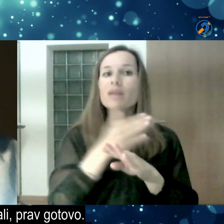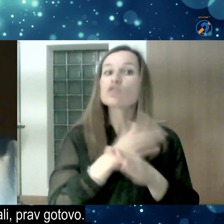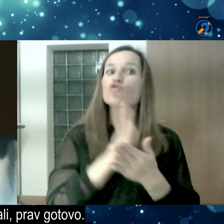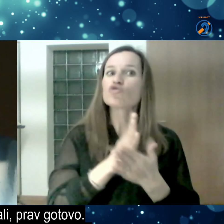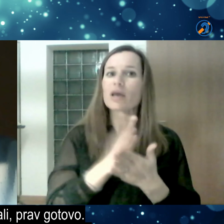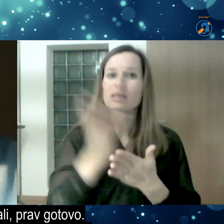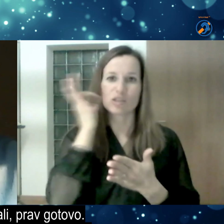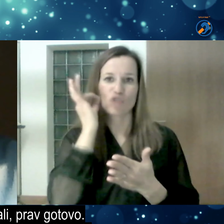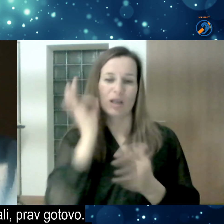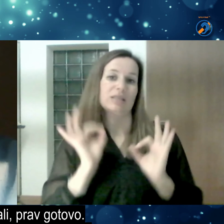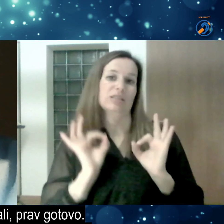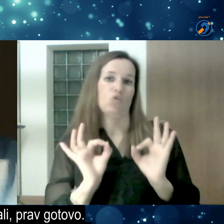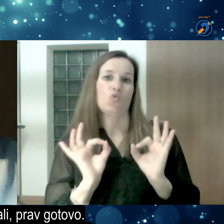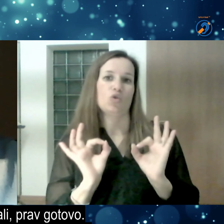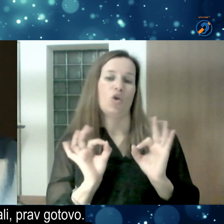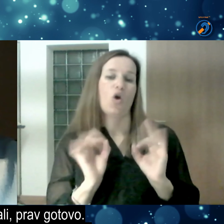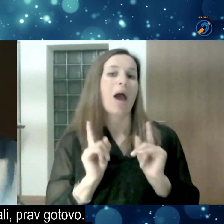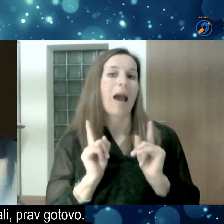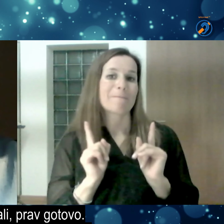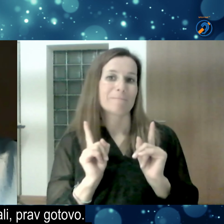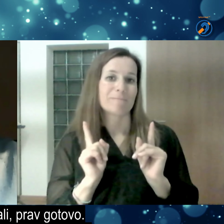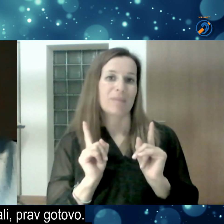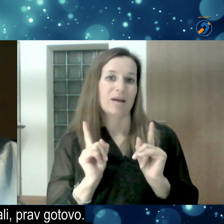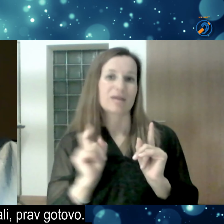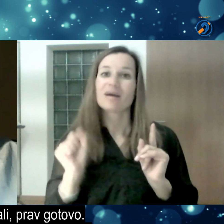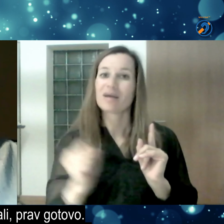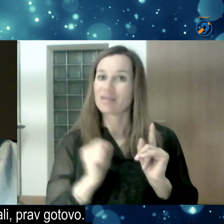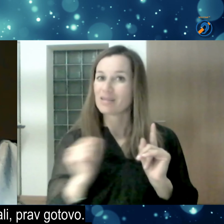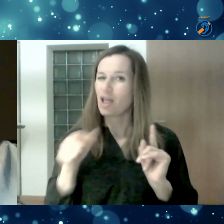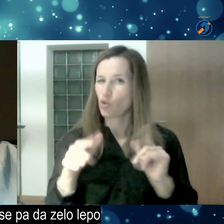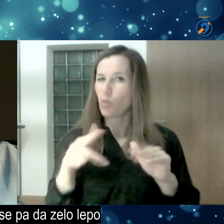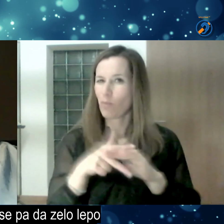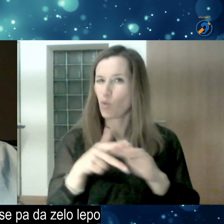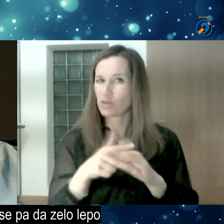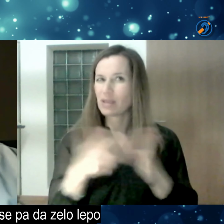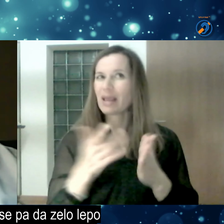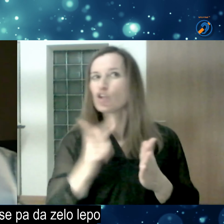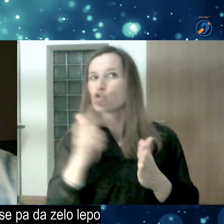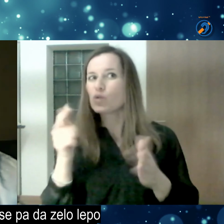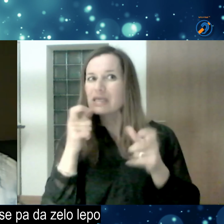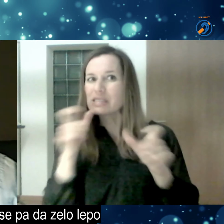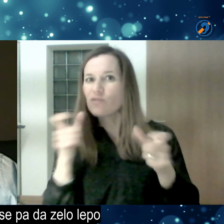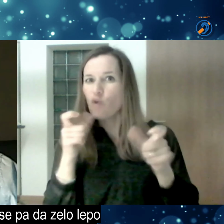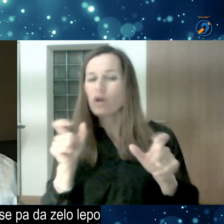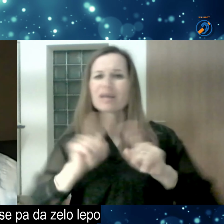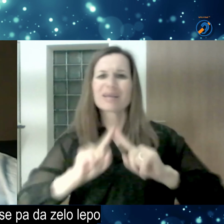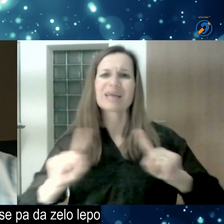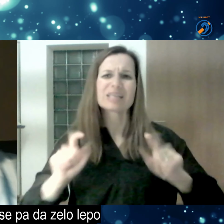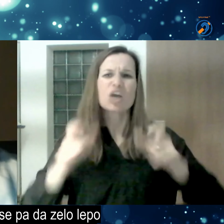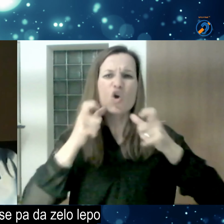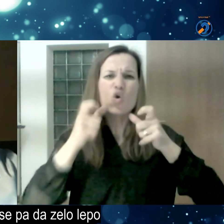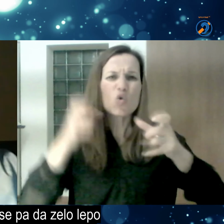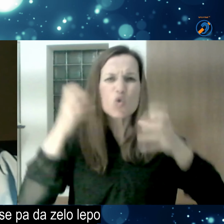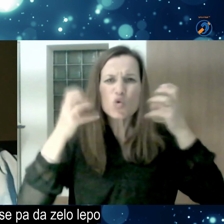gotovo. Samo, da pa jih motijo neki drugi zvoki, razen hrupi, kaj